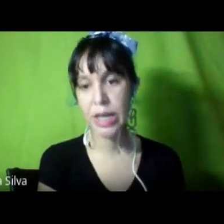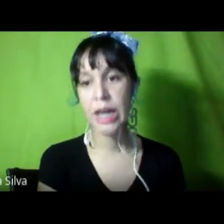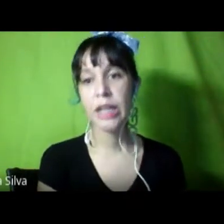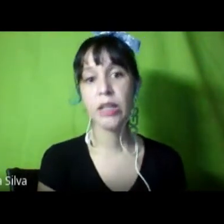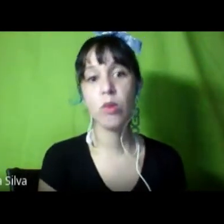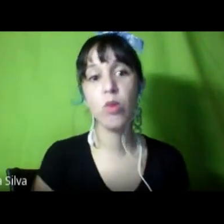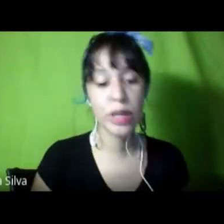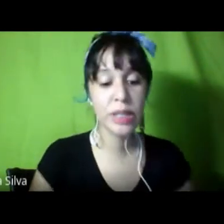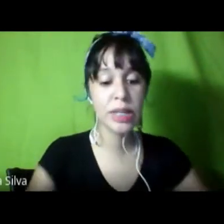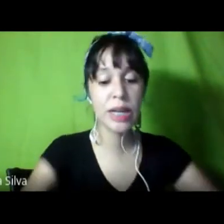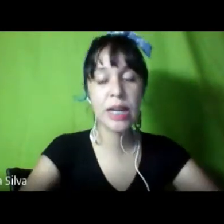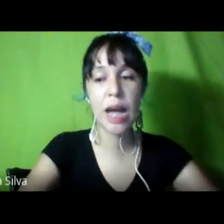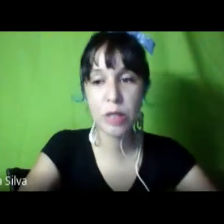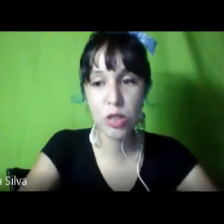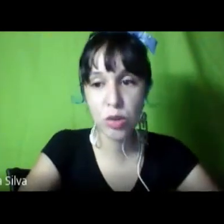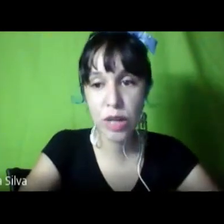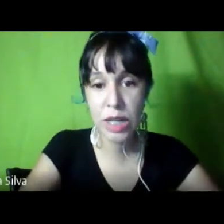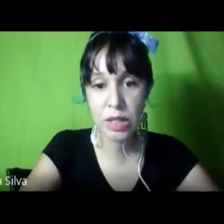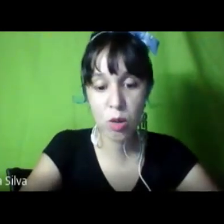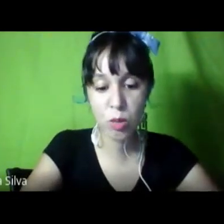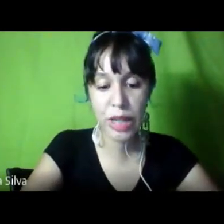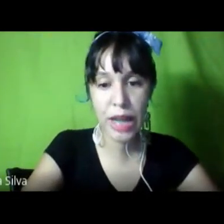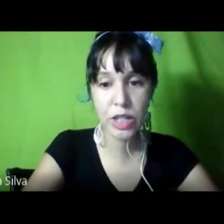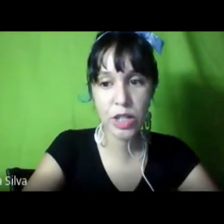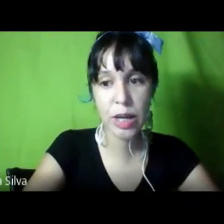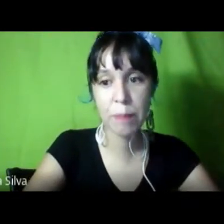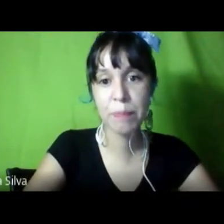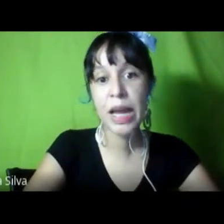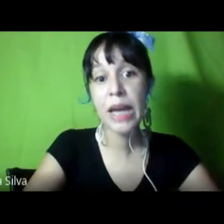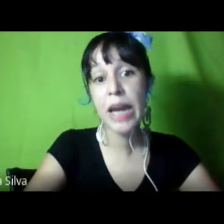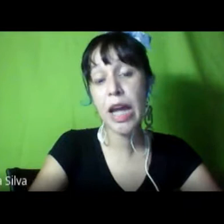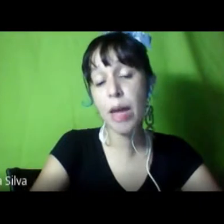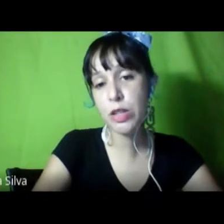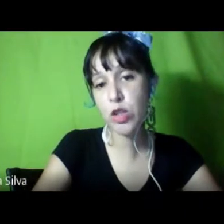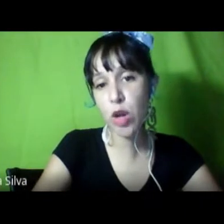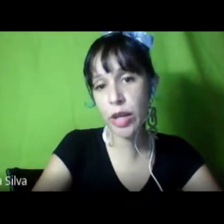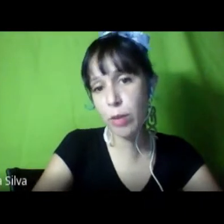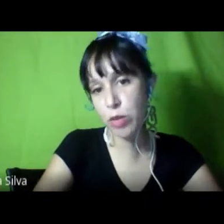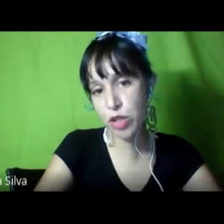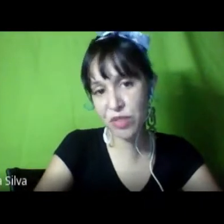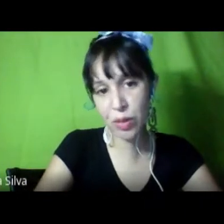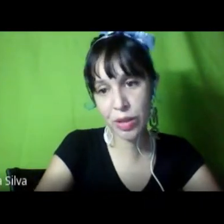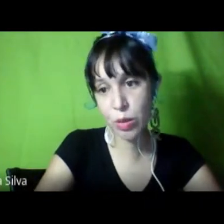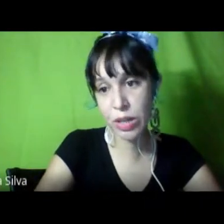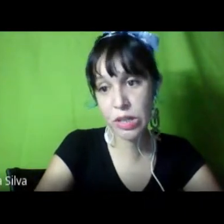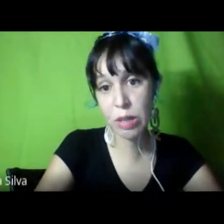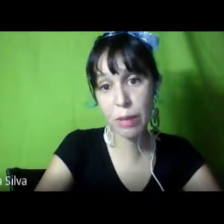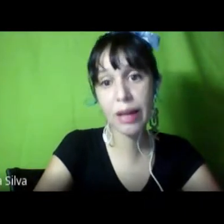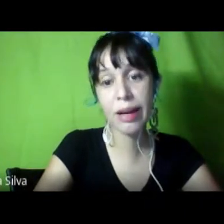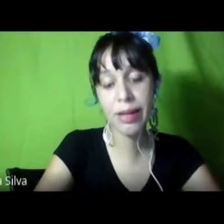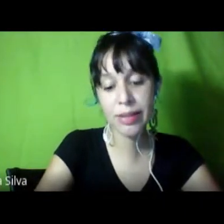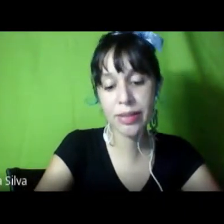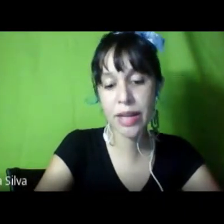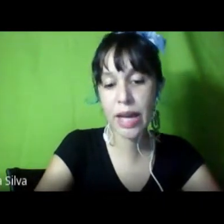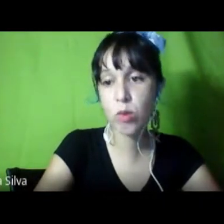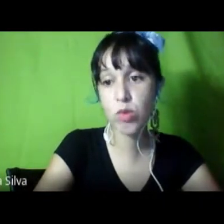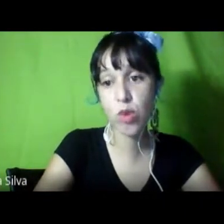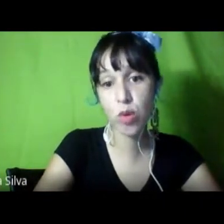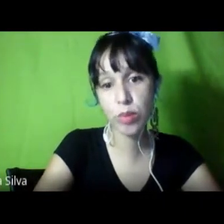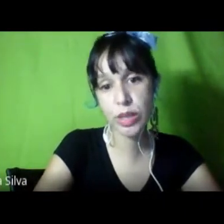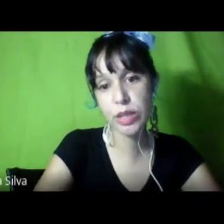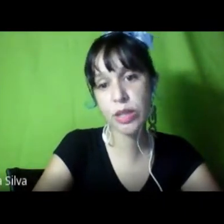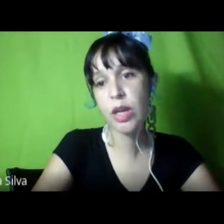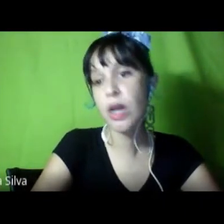Libras. Então, o INES, ele abrange toda essa comunidade, né? Na época, só quem podia frequentar o INES também ainda eram